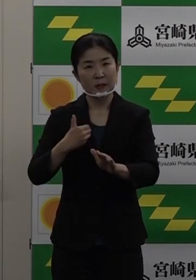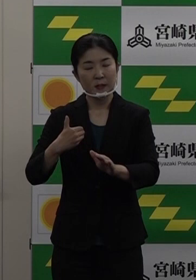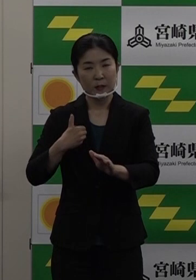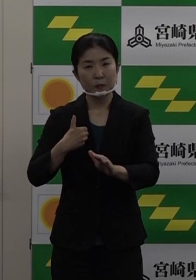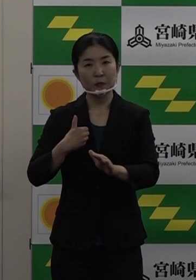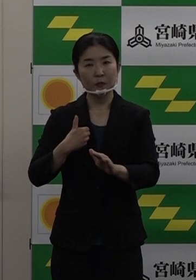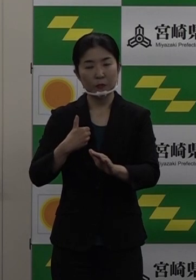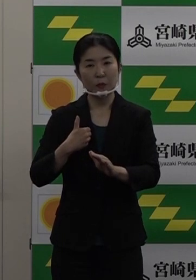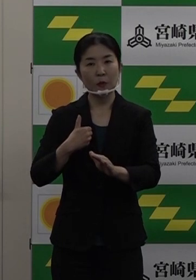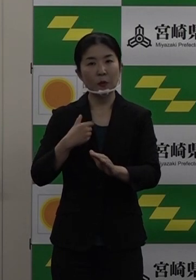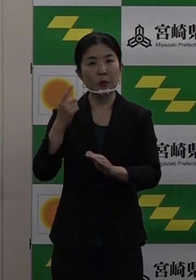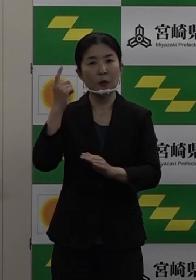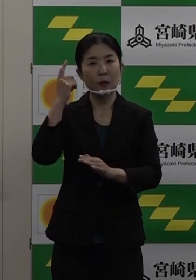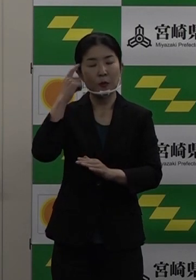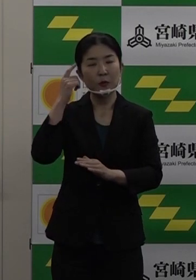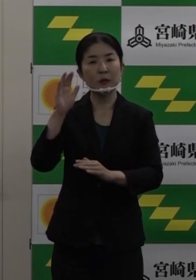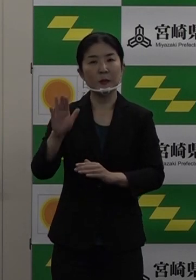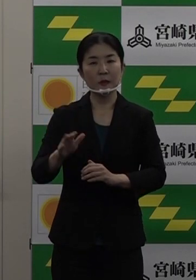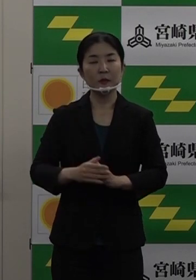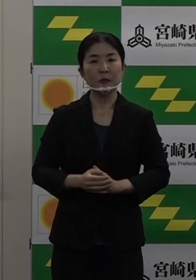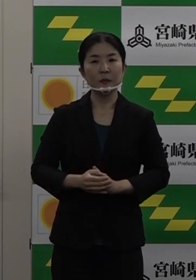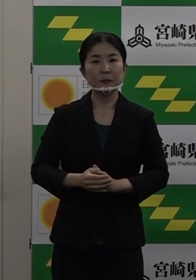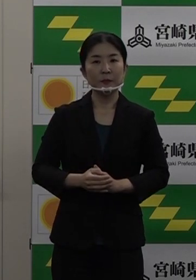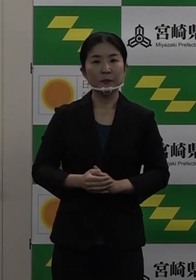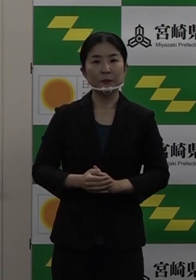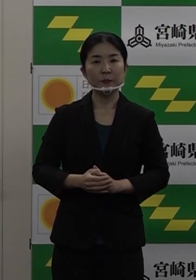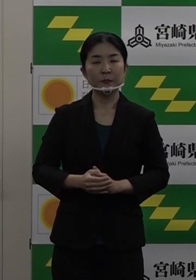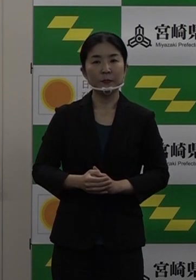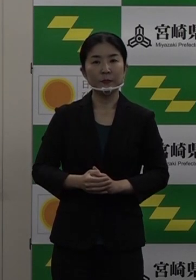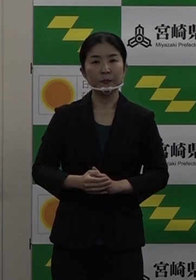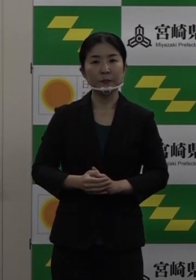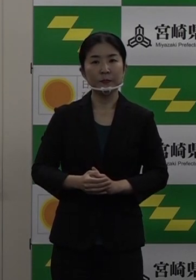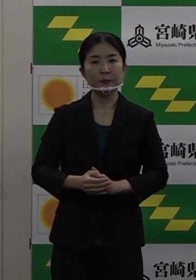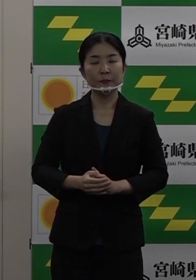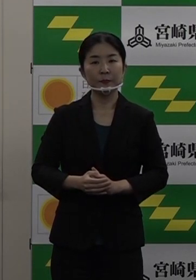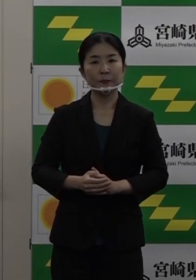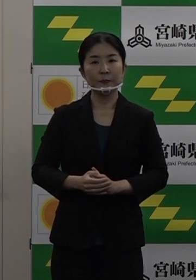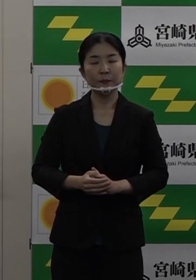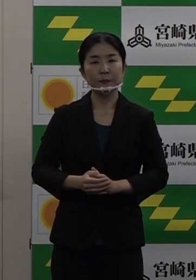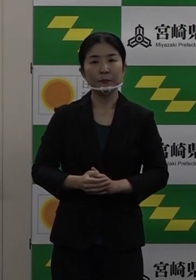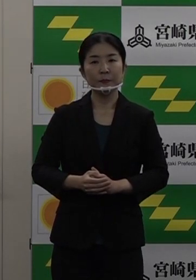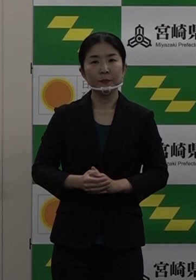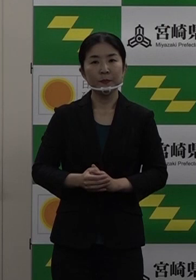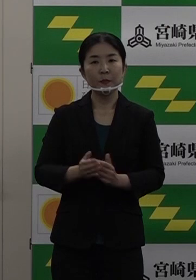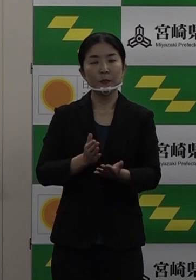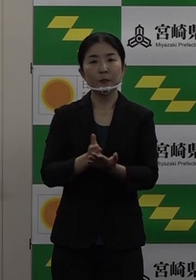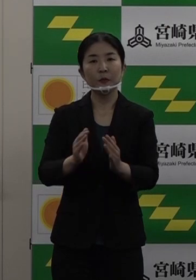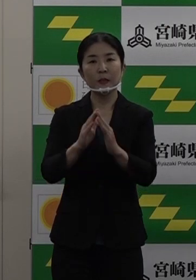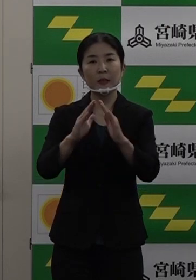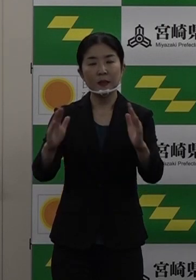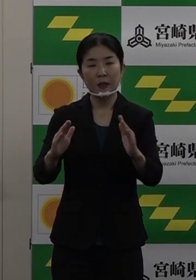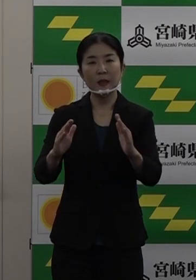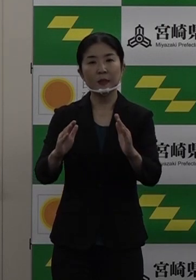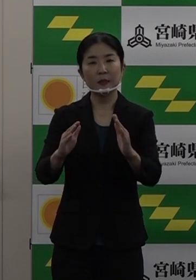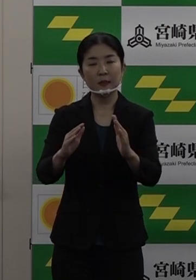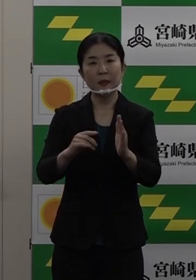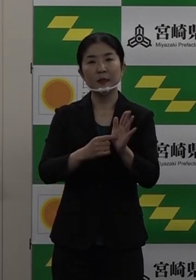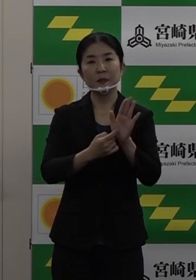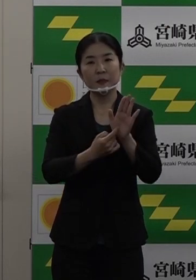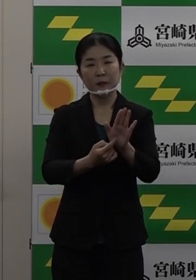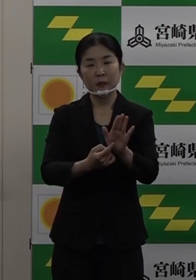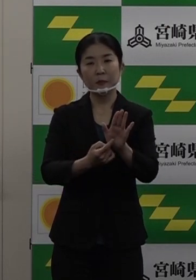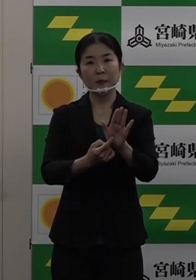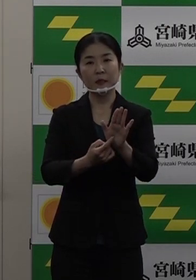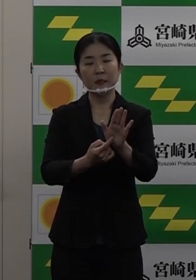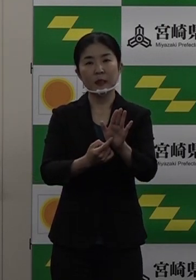見ましても認識を持っているところであります。はい、分科会が示す指標で整理を